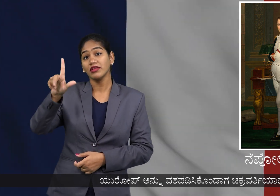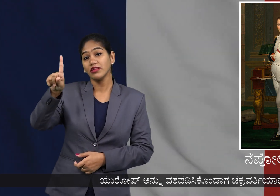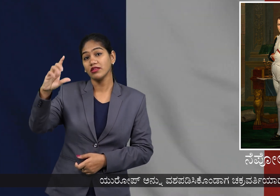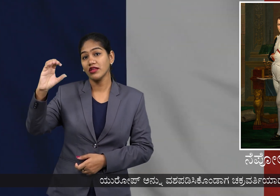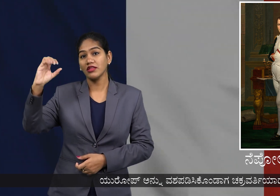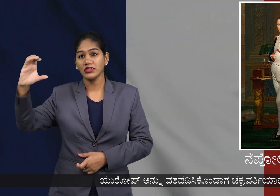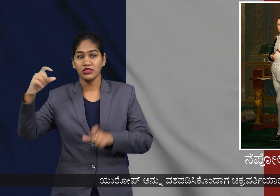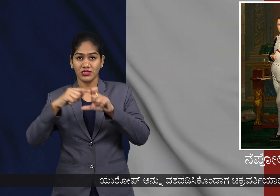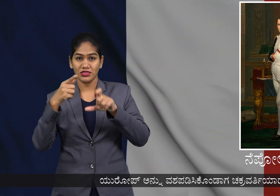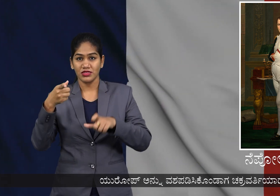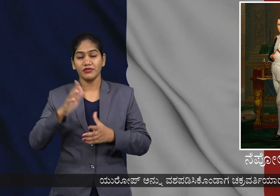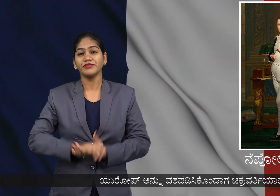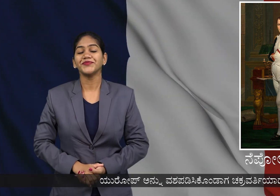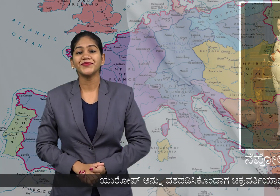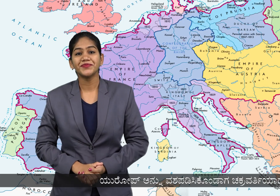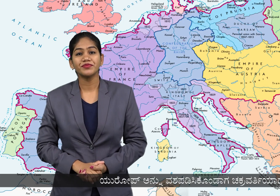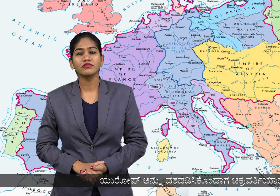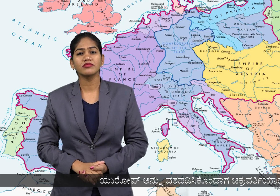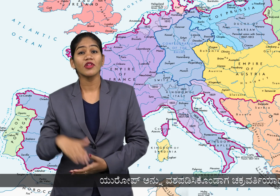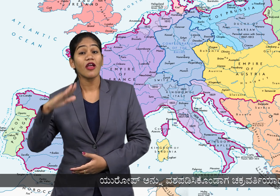ಅನ್ನ ವಶಪಡಿಸಿಕೊಂಡಾಗ ಚಕ್ರವರ್ತಿಯಾದನು.